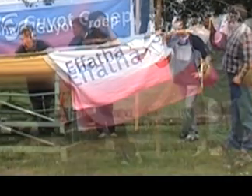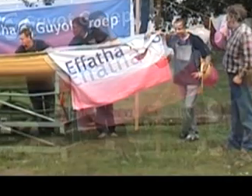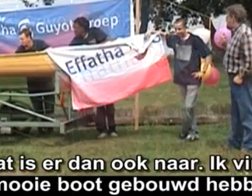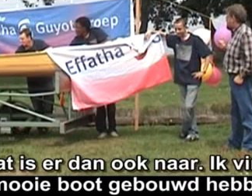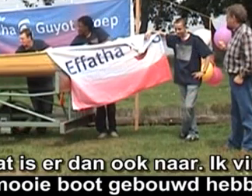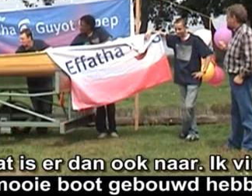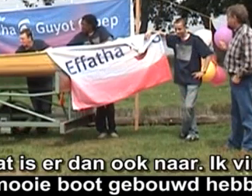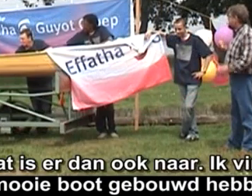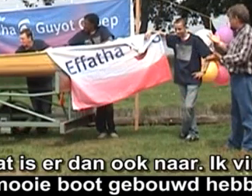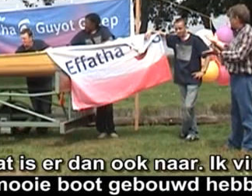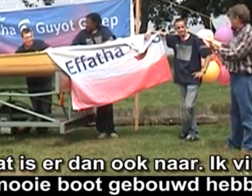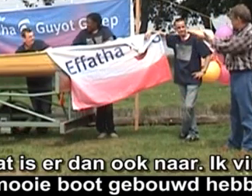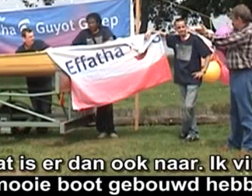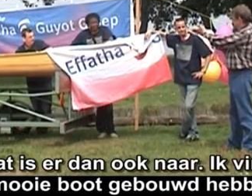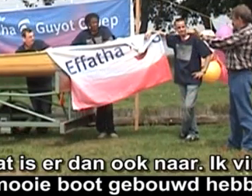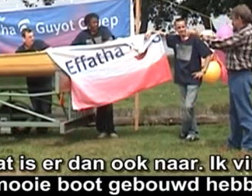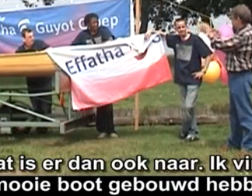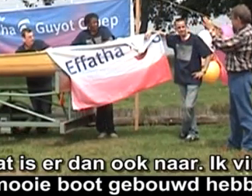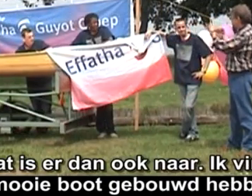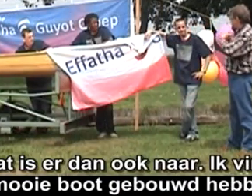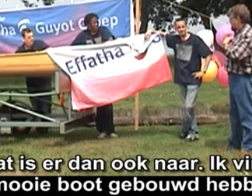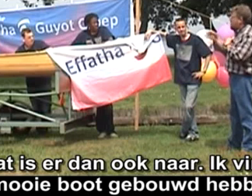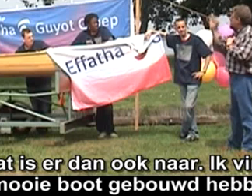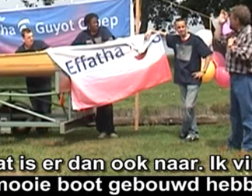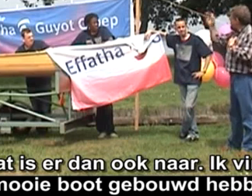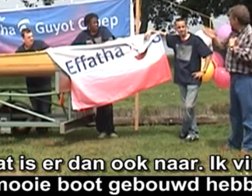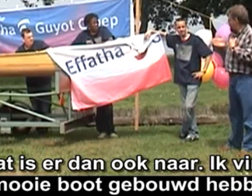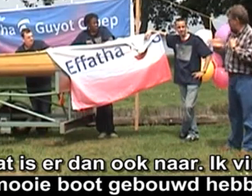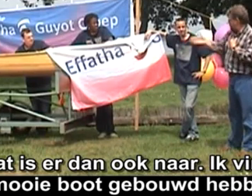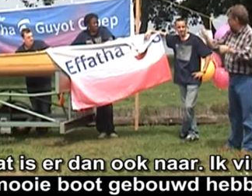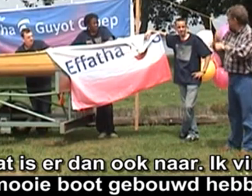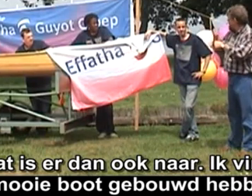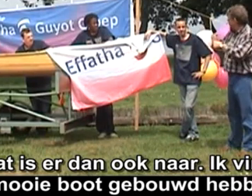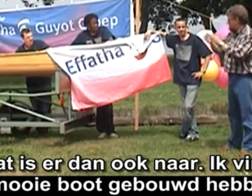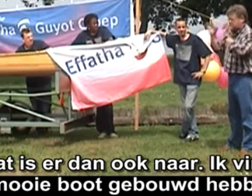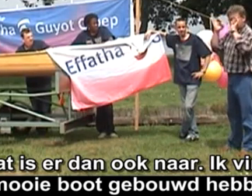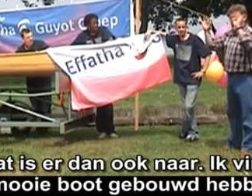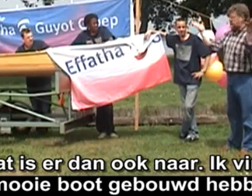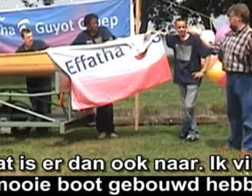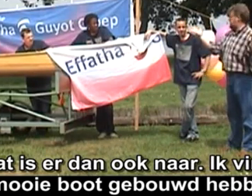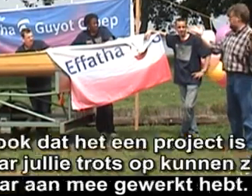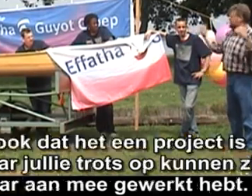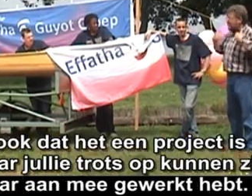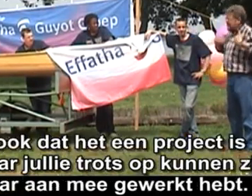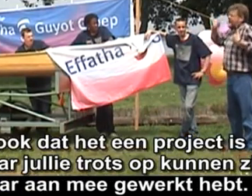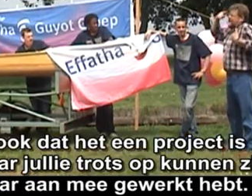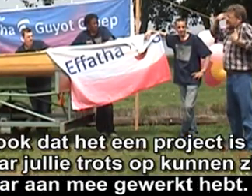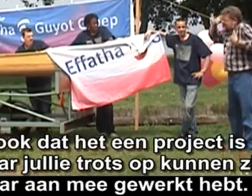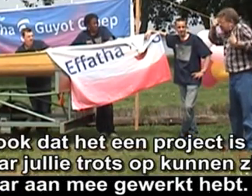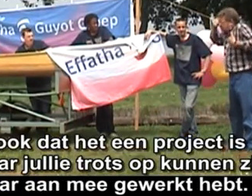Het resultaat is er dan ook naar. Ik vind dat we een mooie boot gebouwd hebben. En ik denk ook dat het een project is